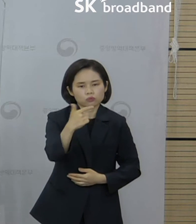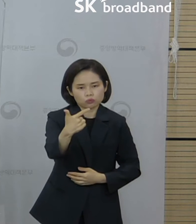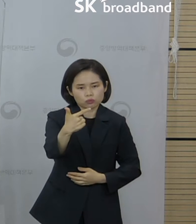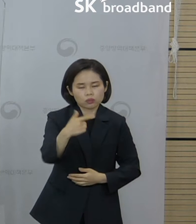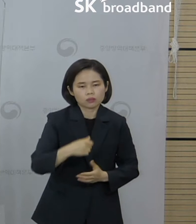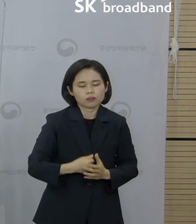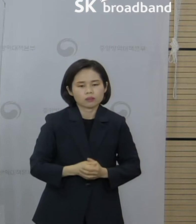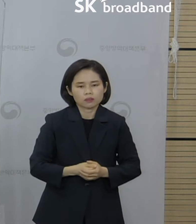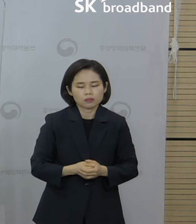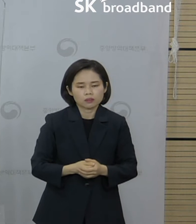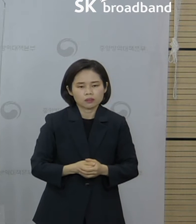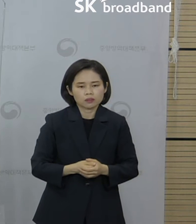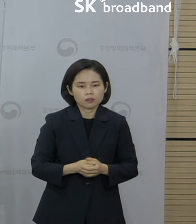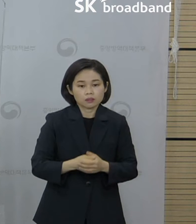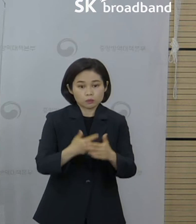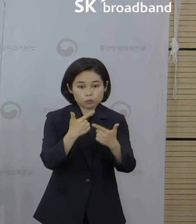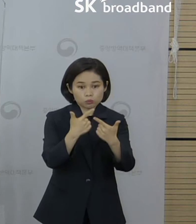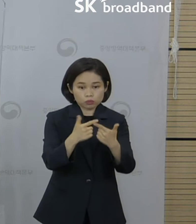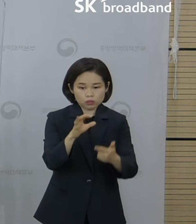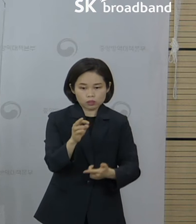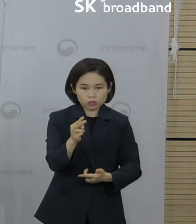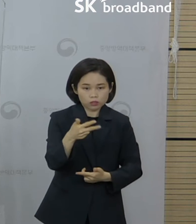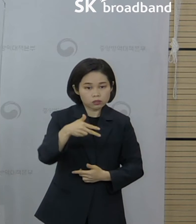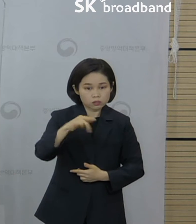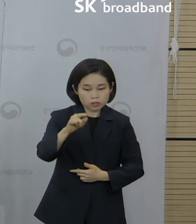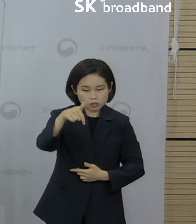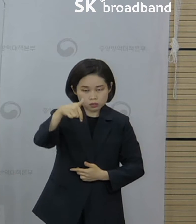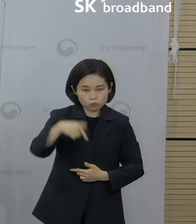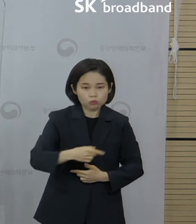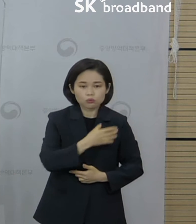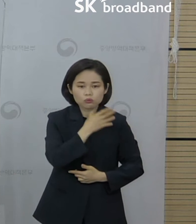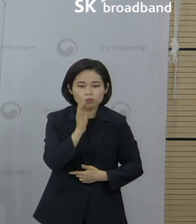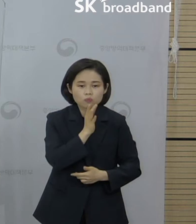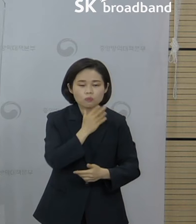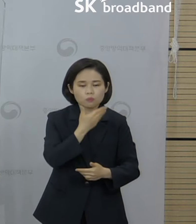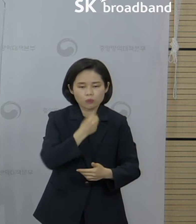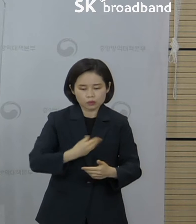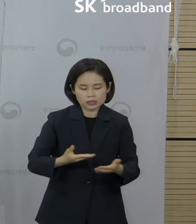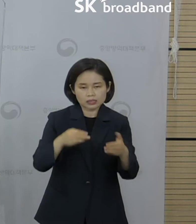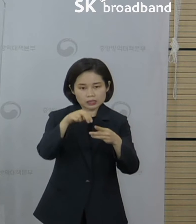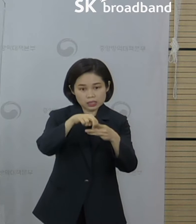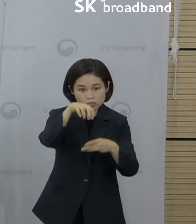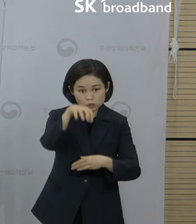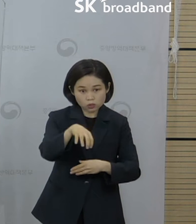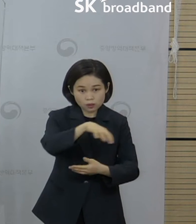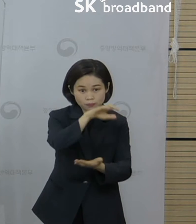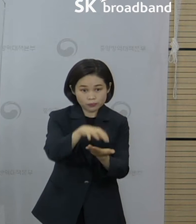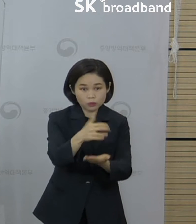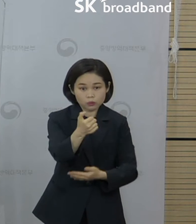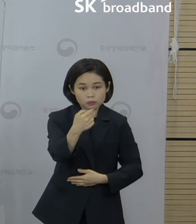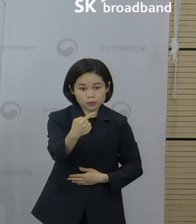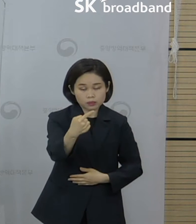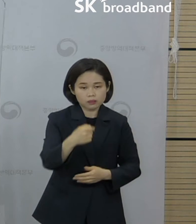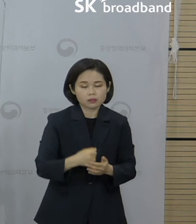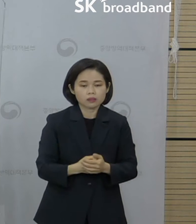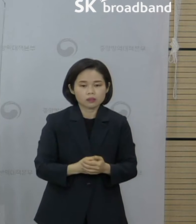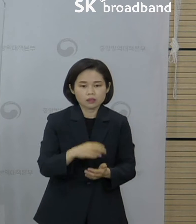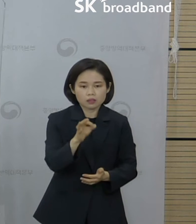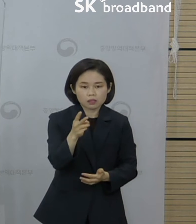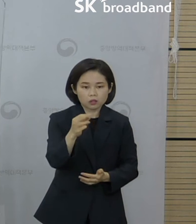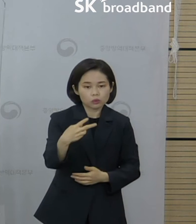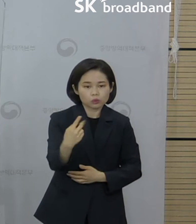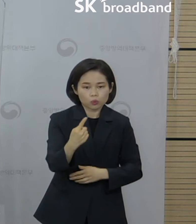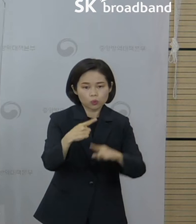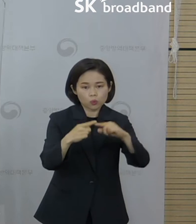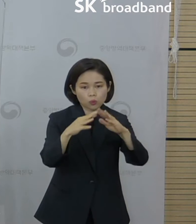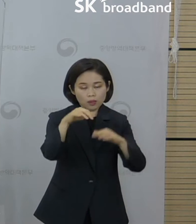136명이고, 부산 연제구 노인복지센터와 관련해서 총 51명, 영도구의